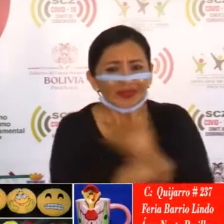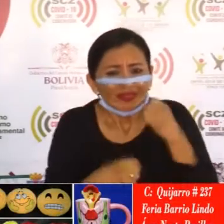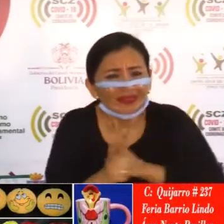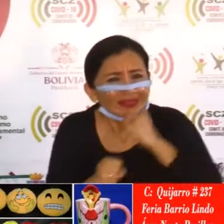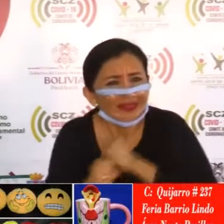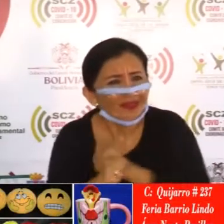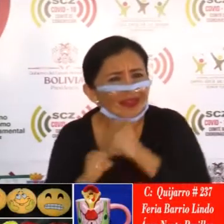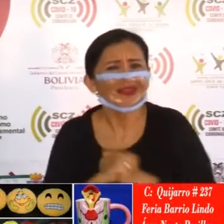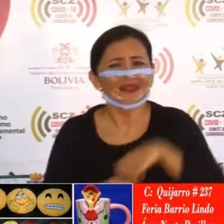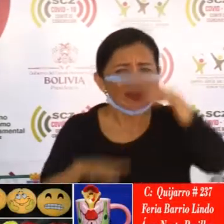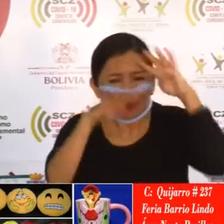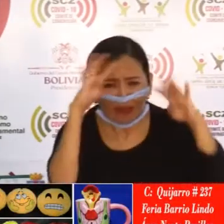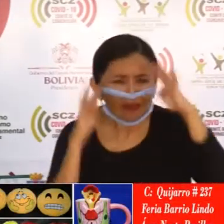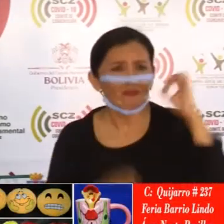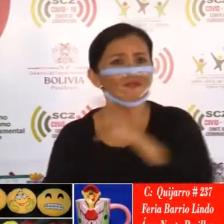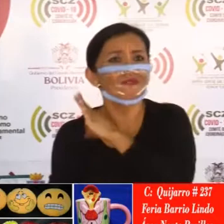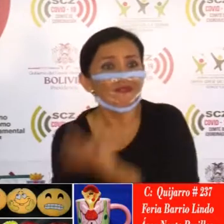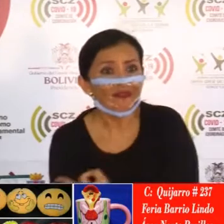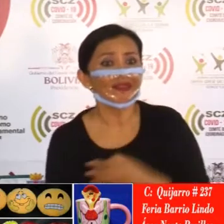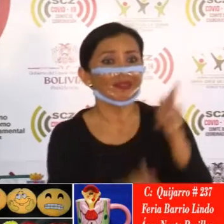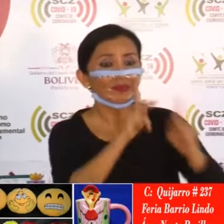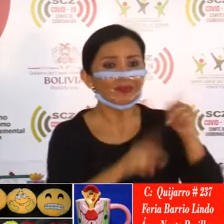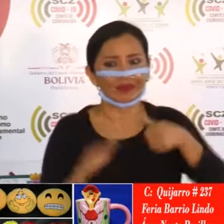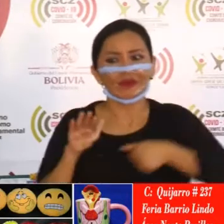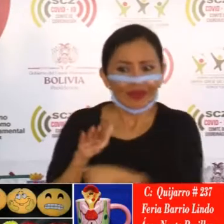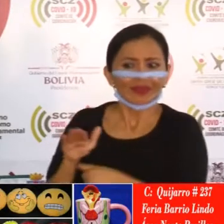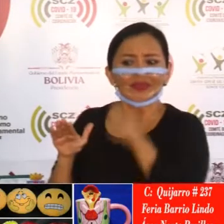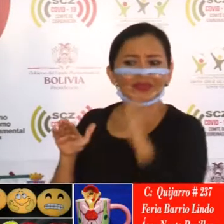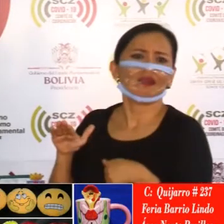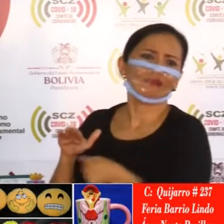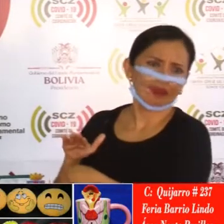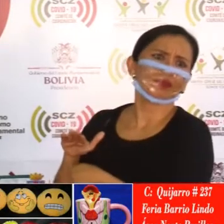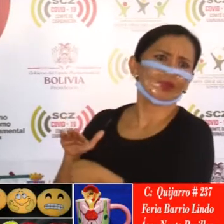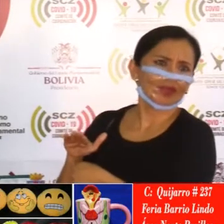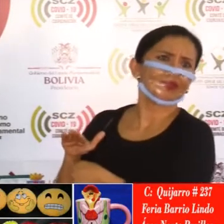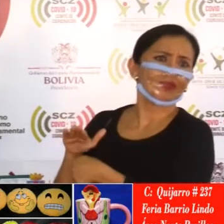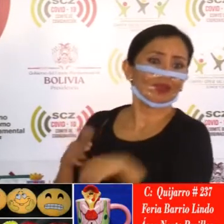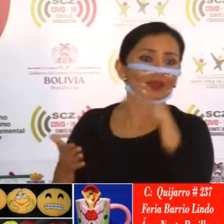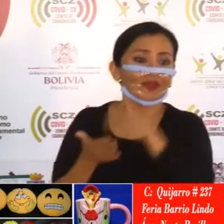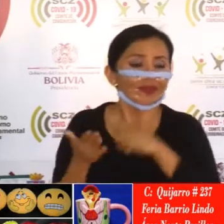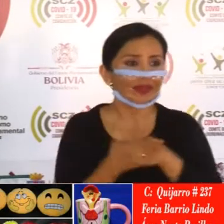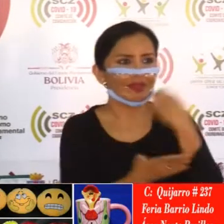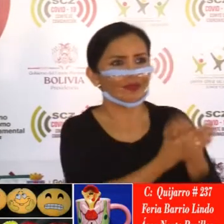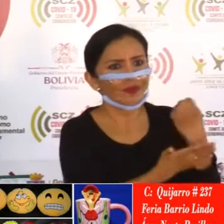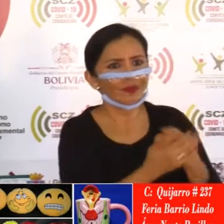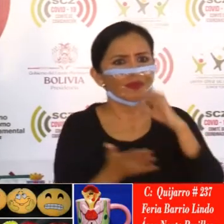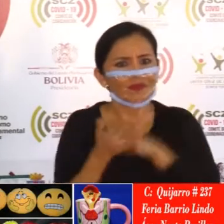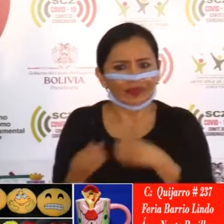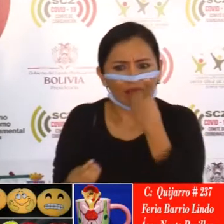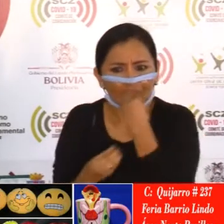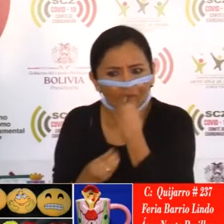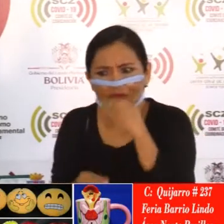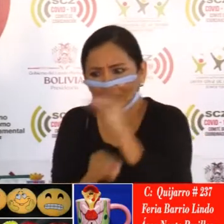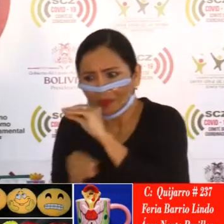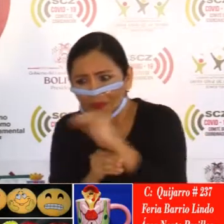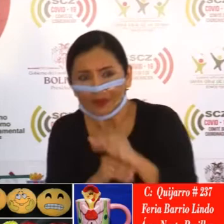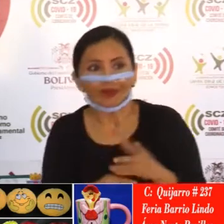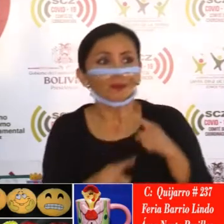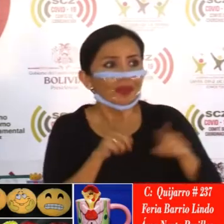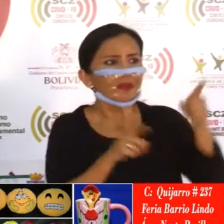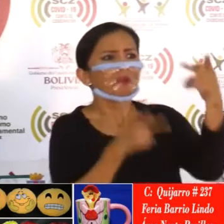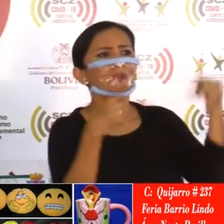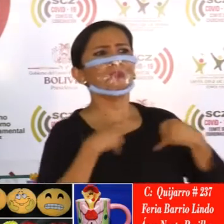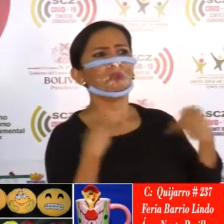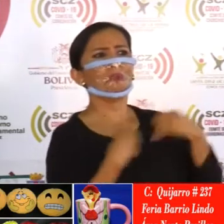el sacrificio de la población en estar en cuarentena pese a la falta de economía, falta de alimentación. Entonces, esta